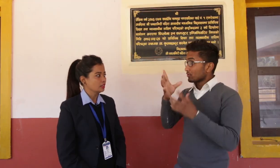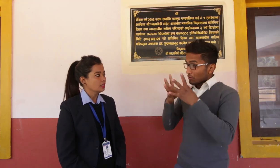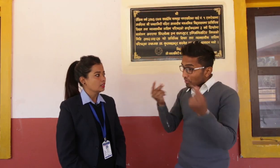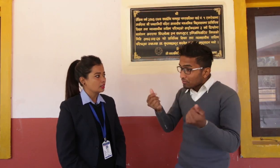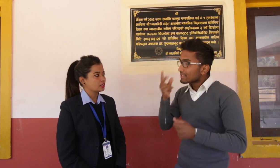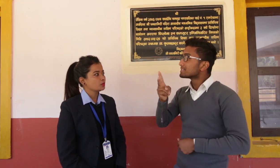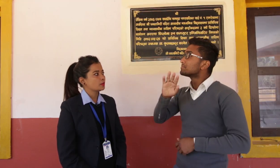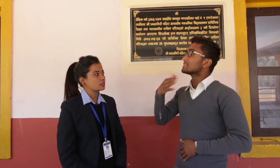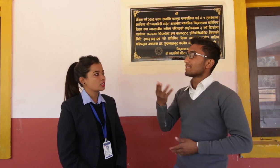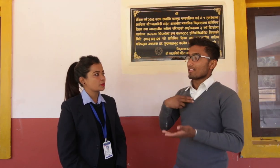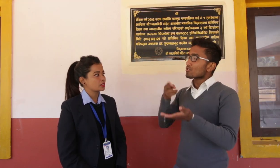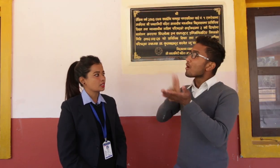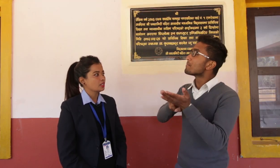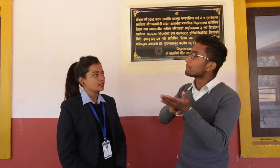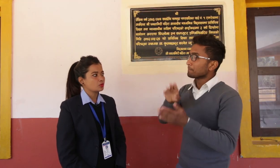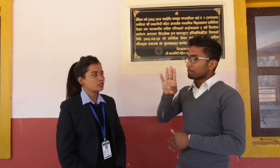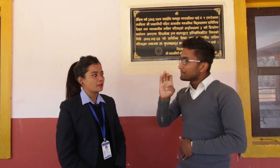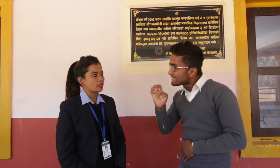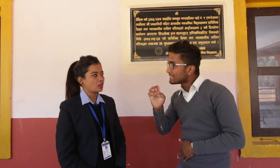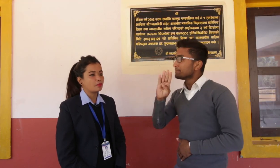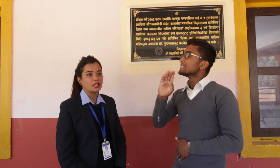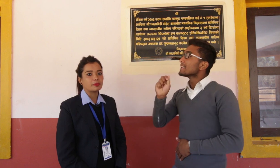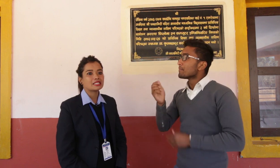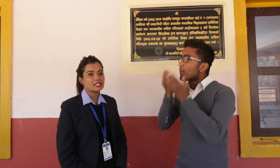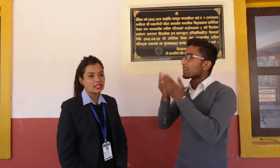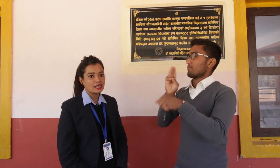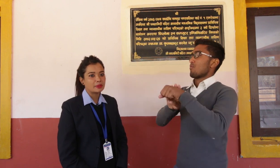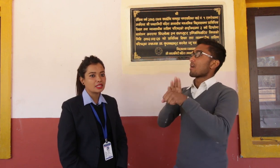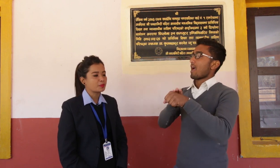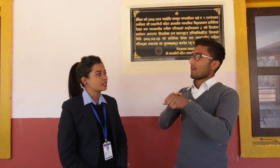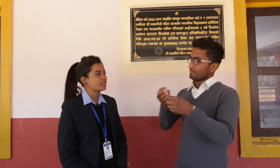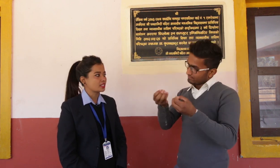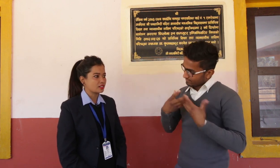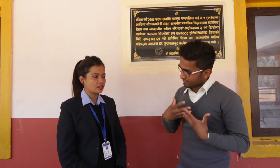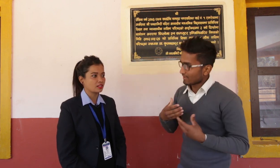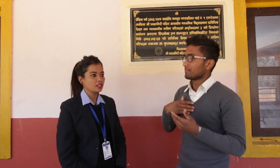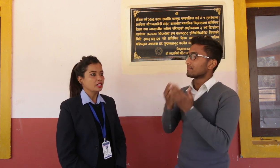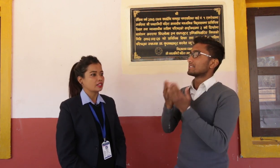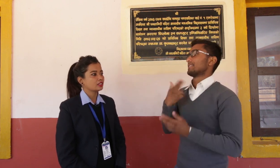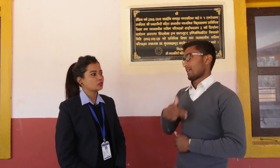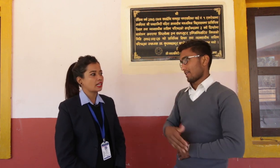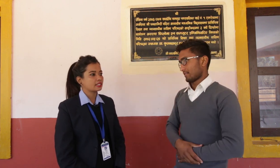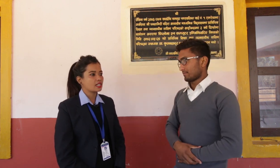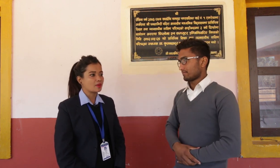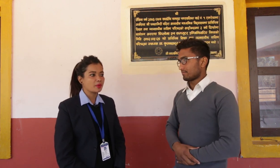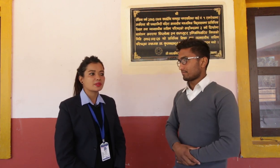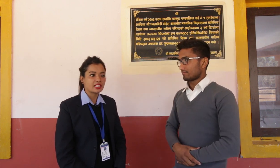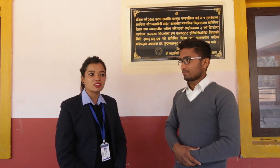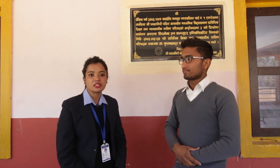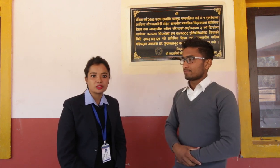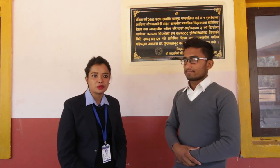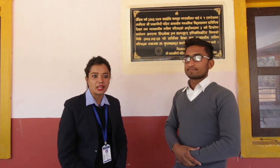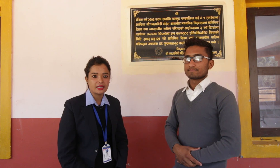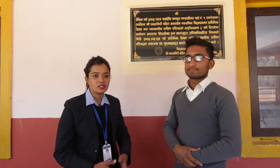छ डिप्लोमा सकेपछि चाहिँ त्यसपछि हामीलाई थप बिसिए बिई पढ्ने इच्छा छ त्यसको लागि चाहिँ हामीलाई